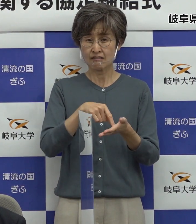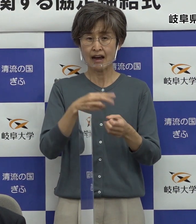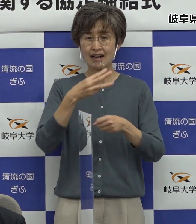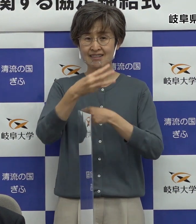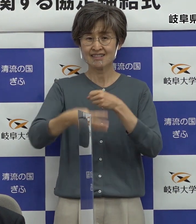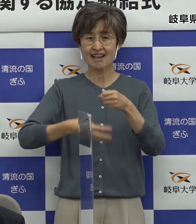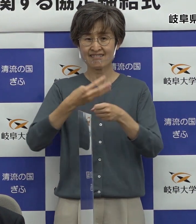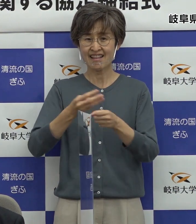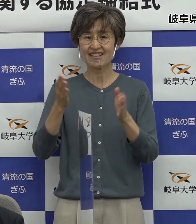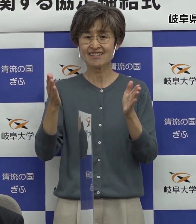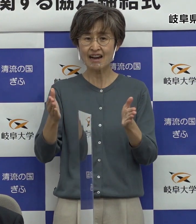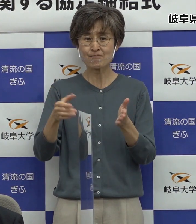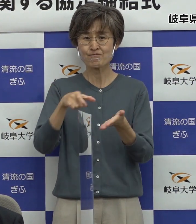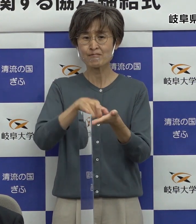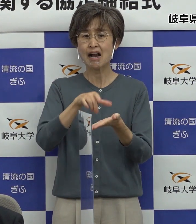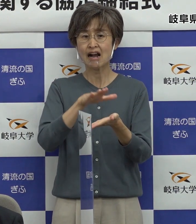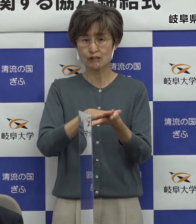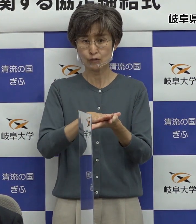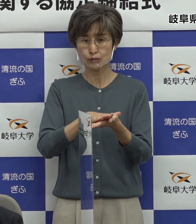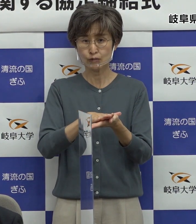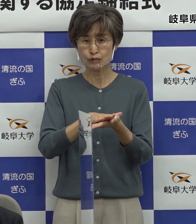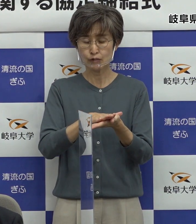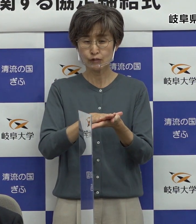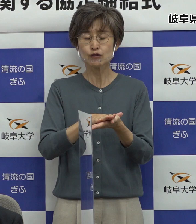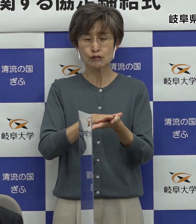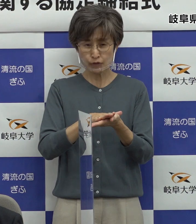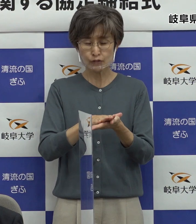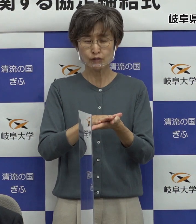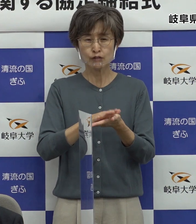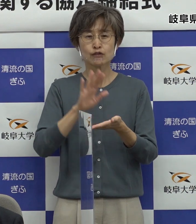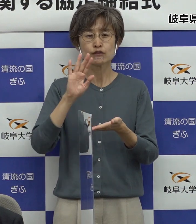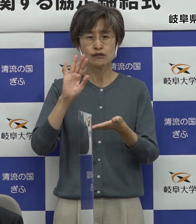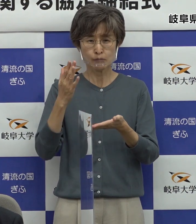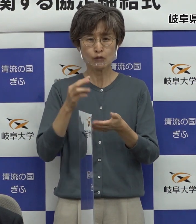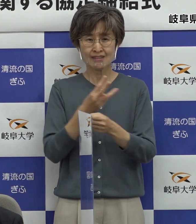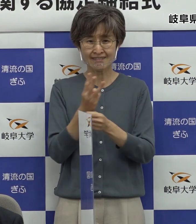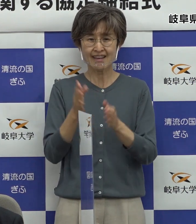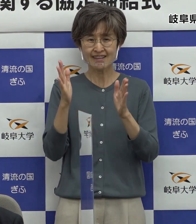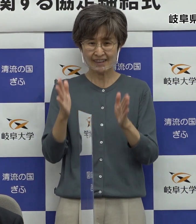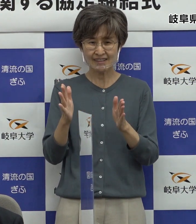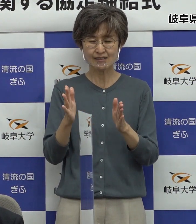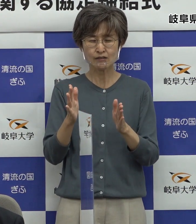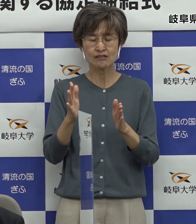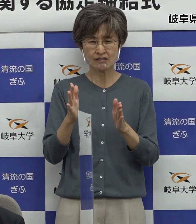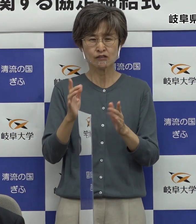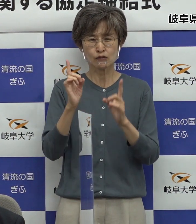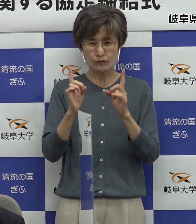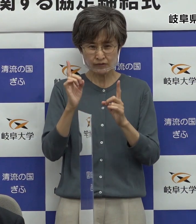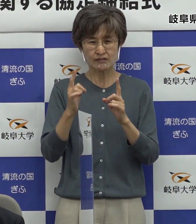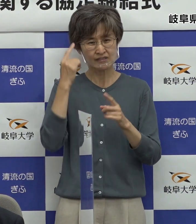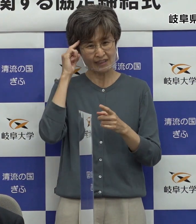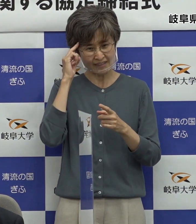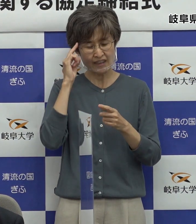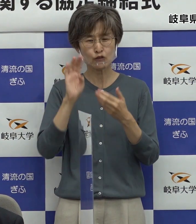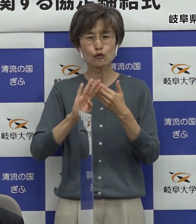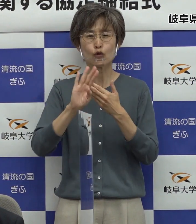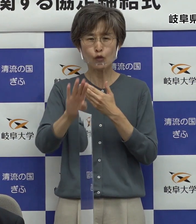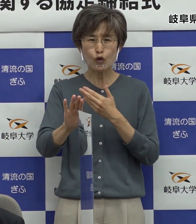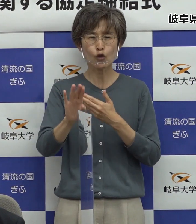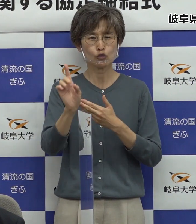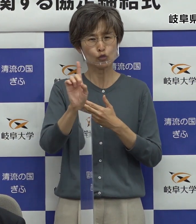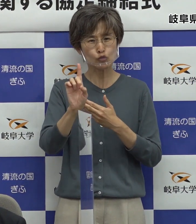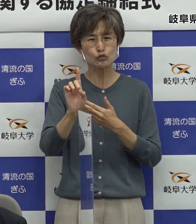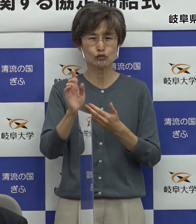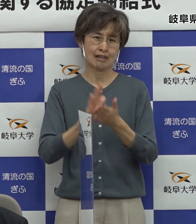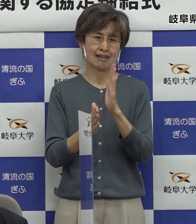ども、3年目処にまずどこまでやれるかやってみると、その上でまたその後についても考えようということでありますので、決して